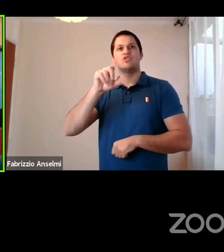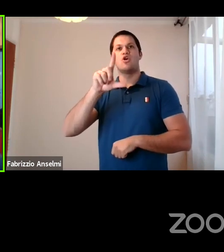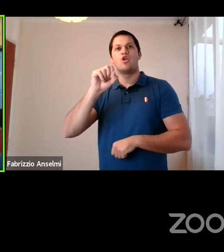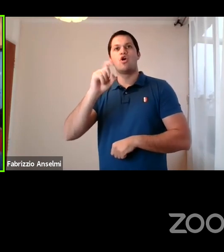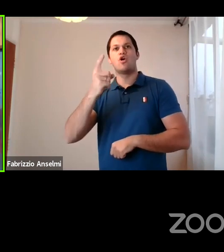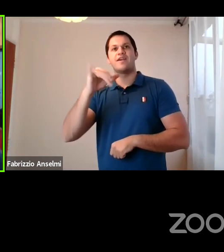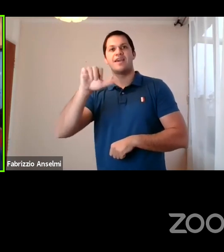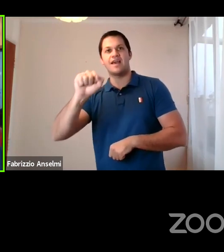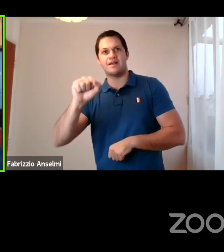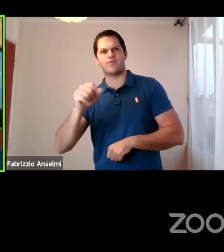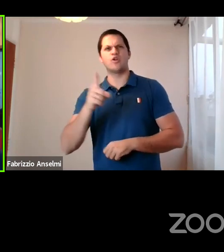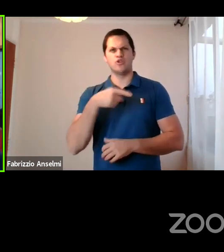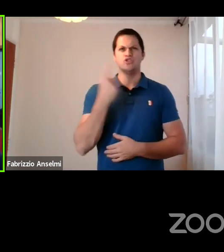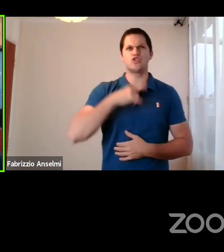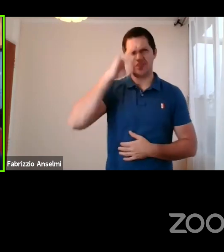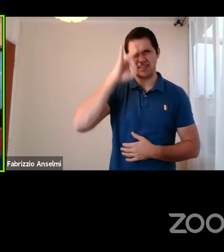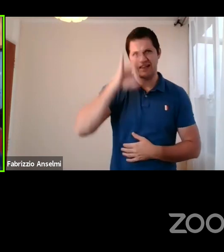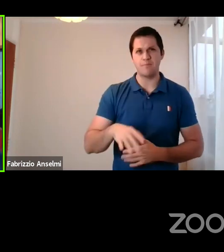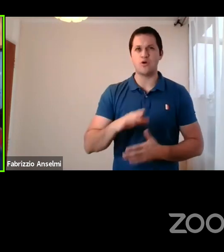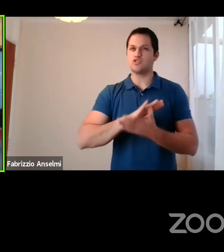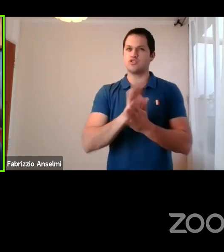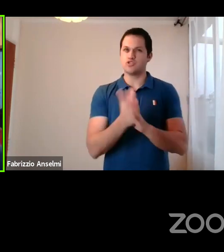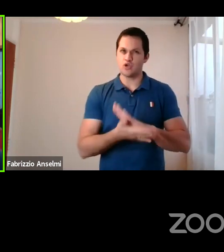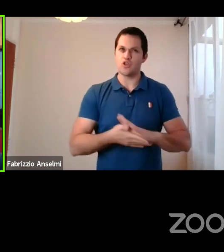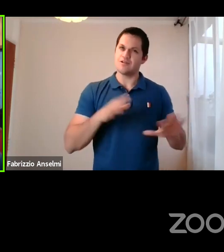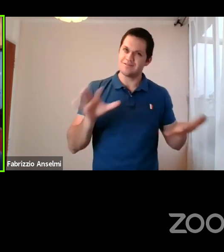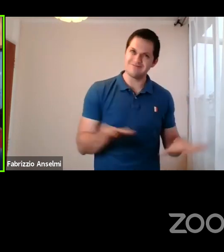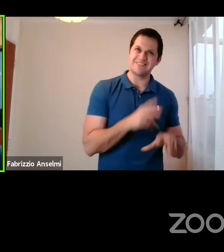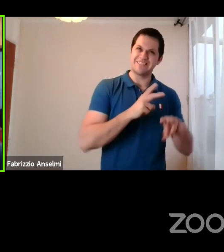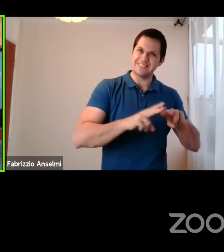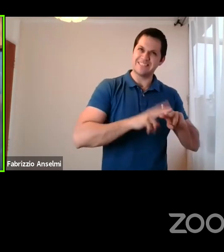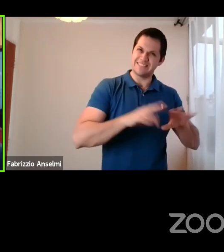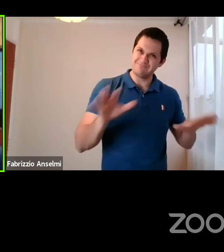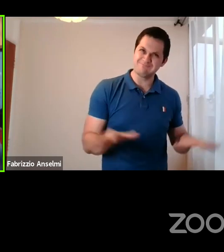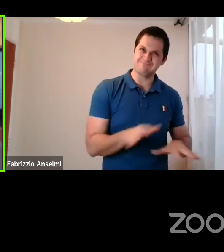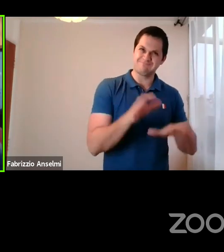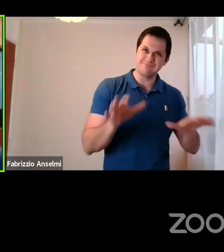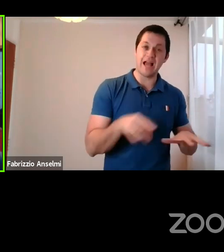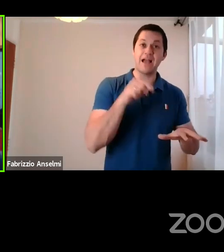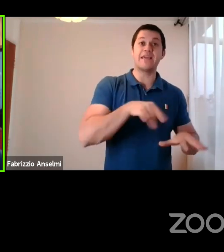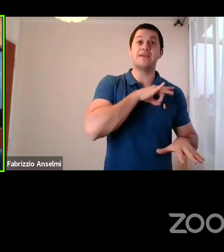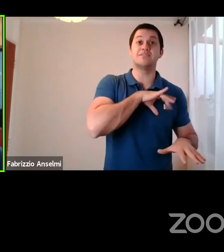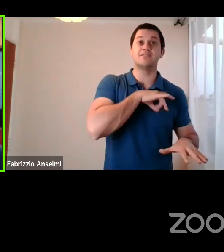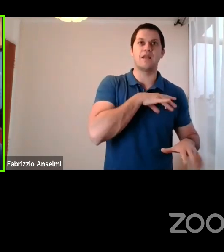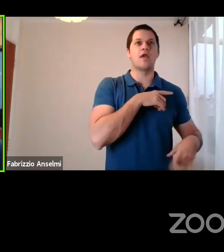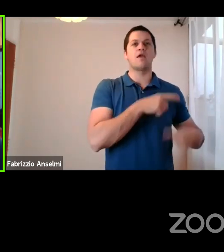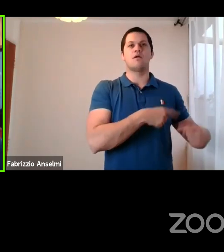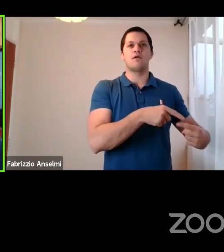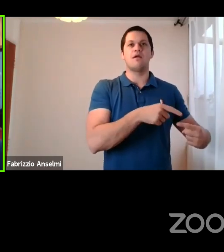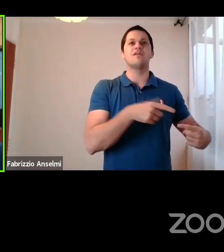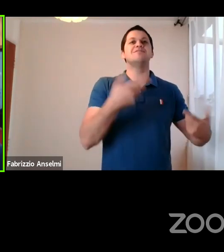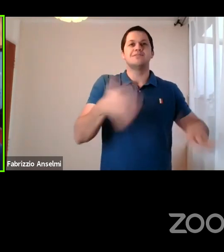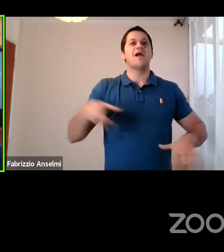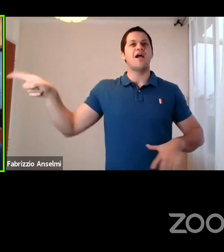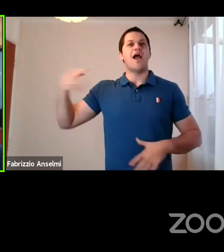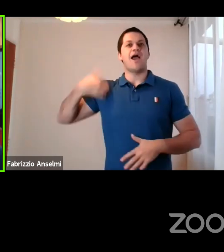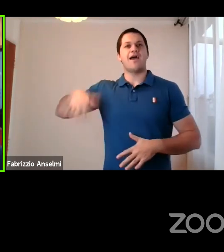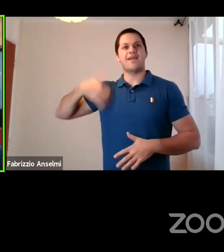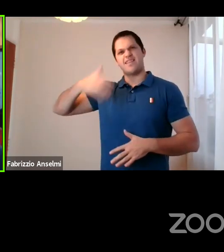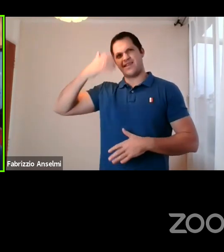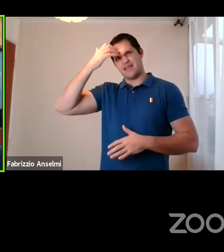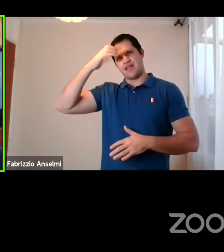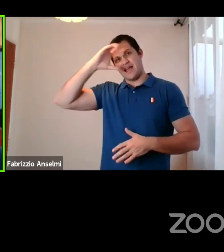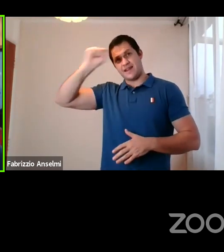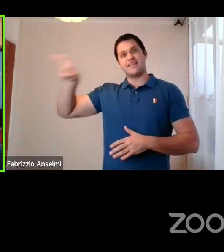ventaja. Todo lo que nosotros fuimos haciendo, ellos lo hicieron entre 10, 15 a 20 años antes. Pero